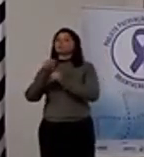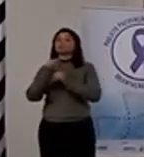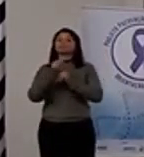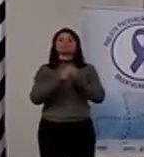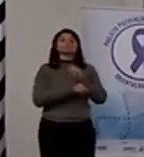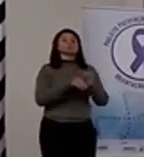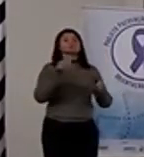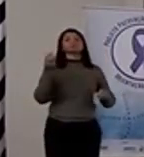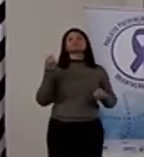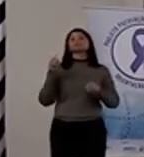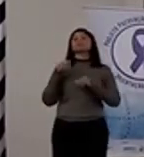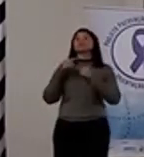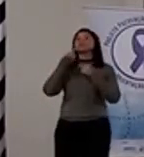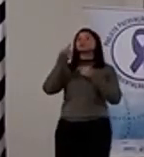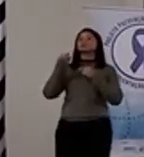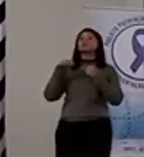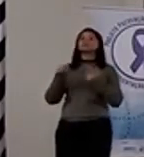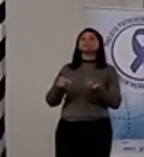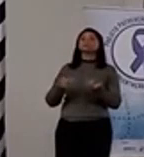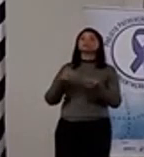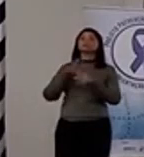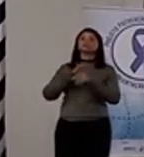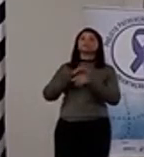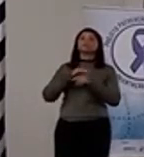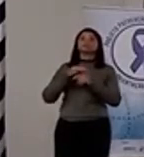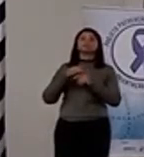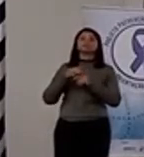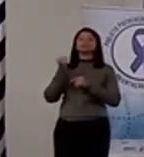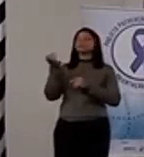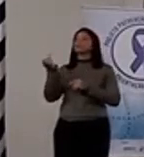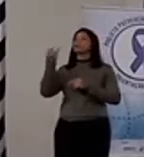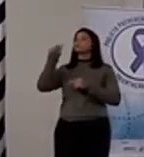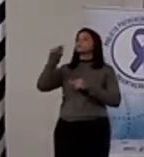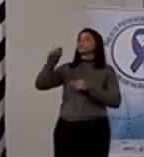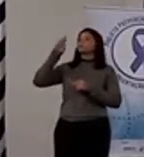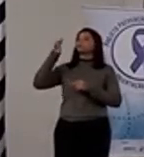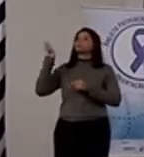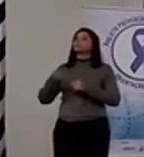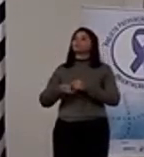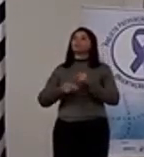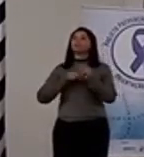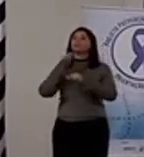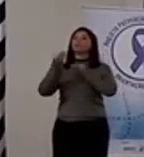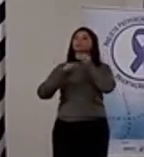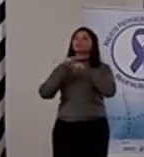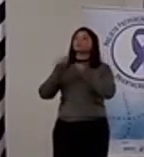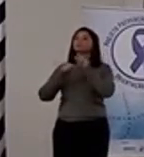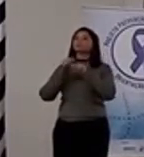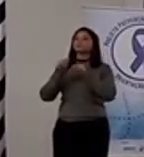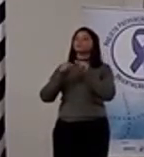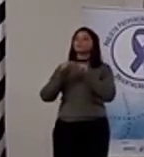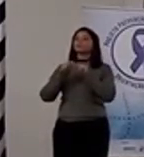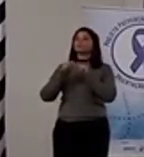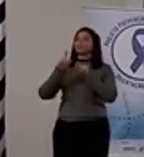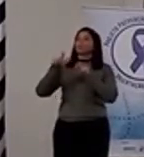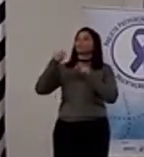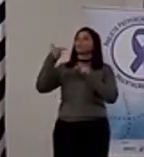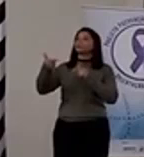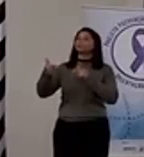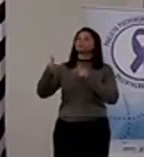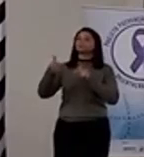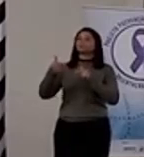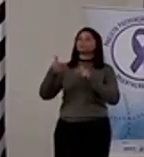tem? 6 a 7 mil. Você pode muito bem prevenir aquela doença, mas e se for surgir uma outra? E se for uma mutação